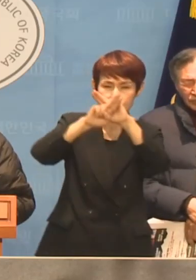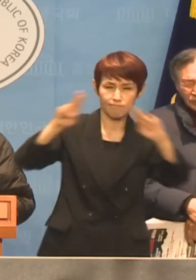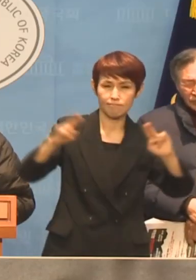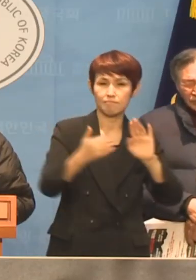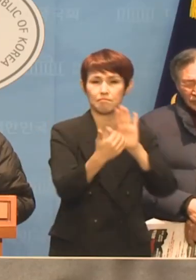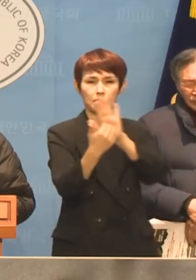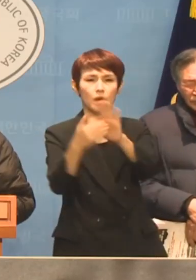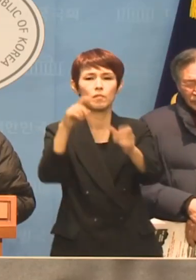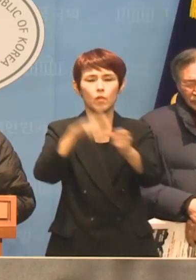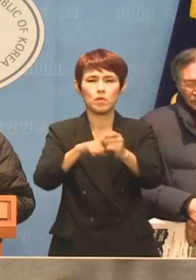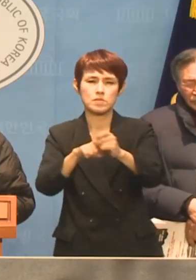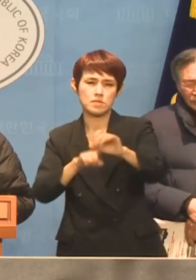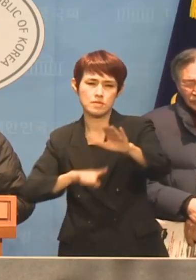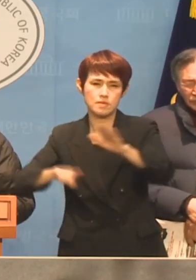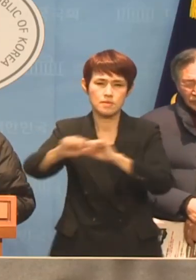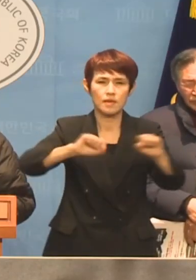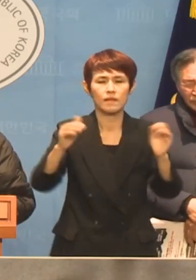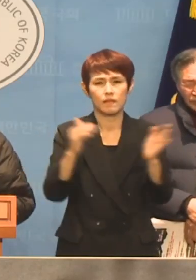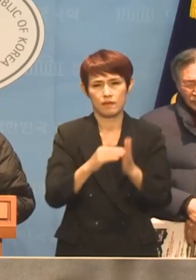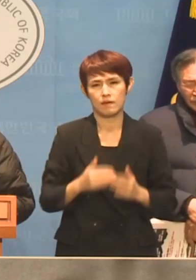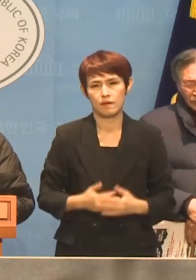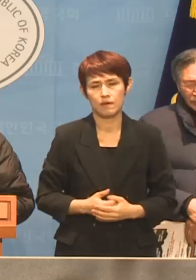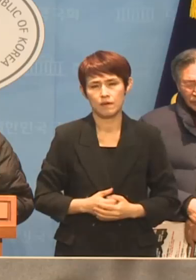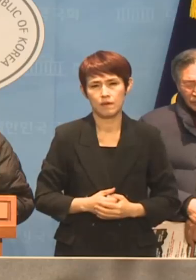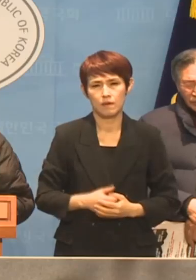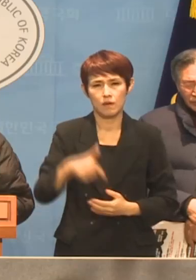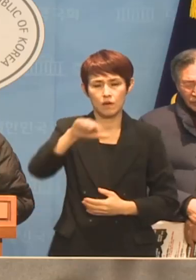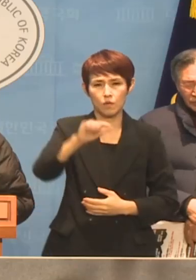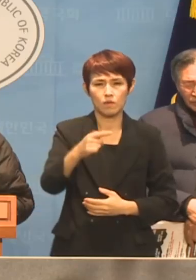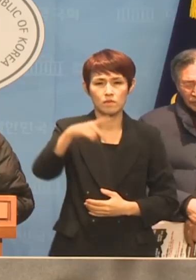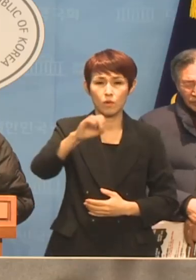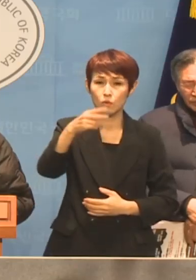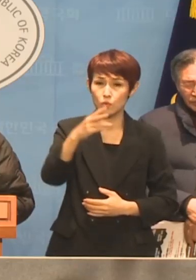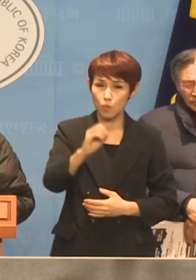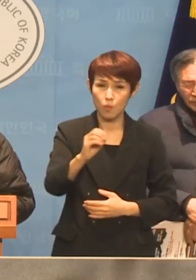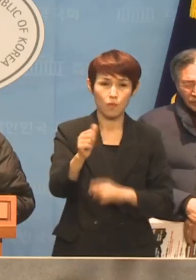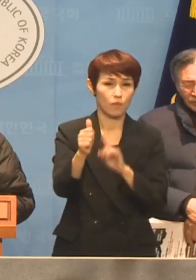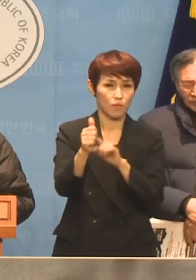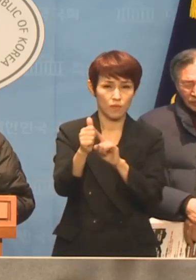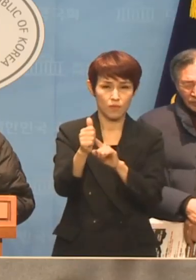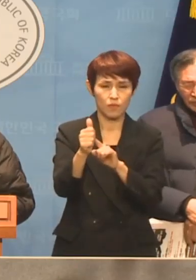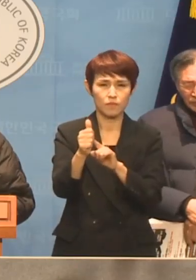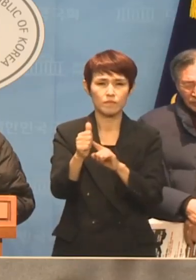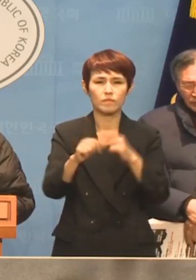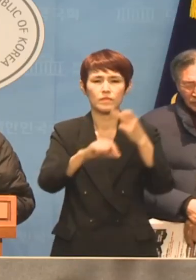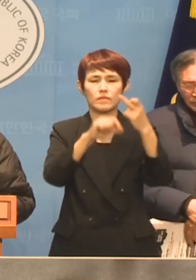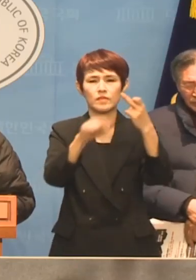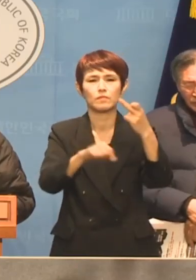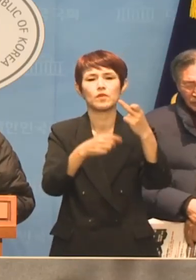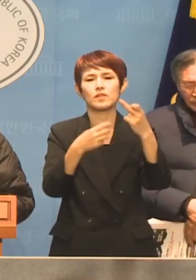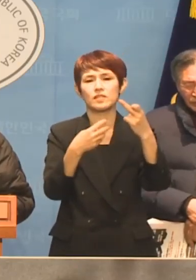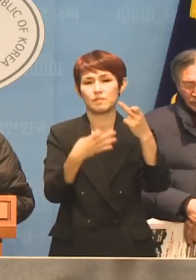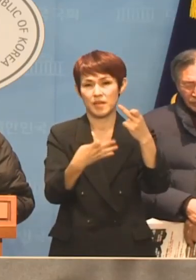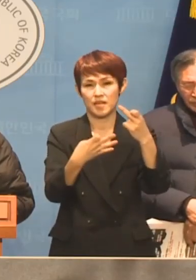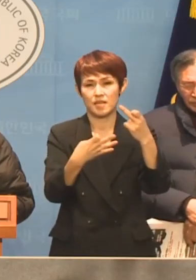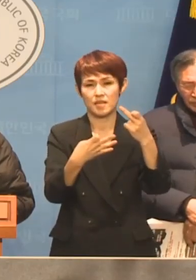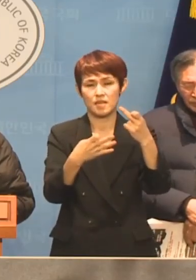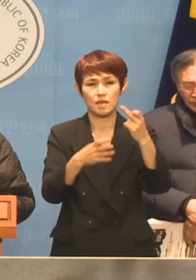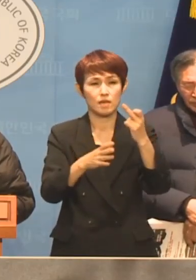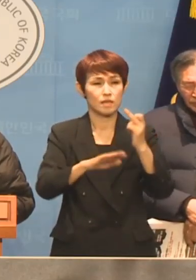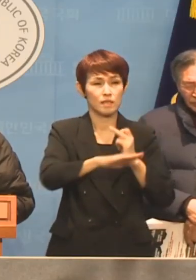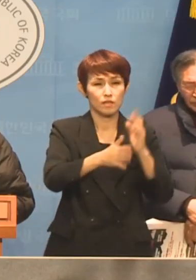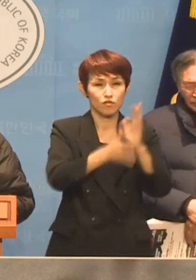앞장섰다. 국민의힘 권성동 원내대표는 12월 14일 수많은